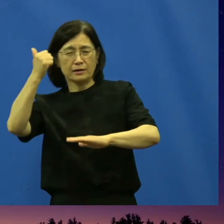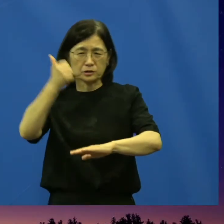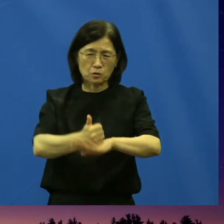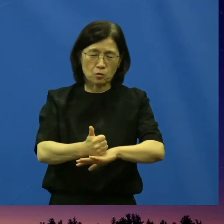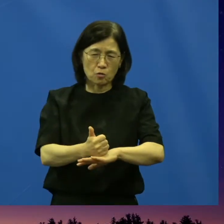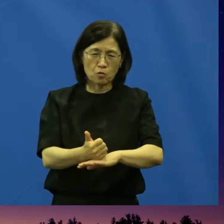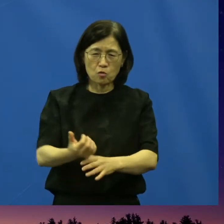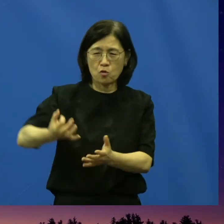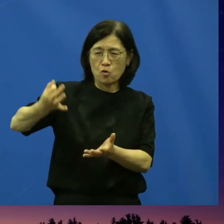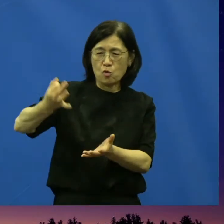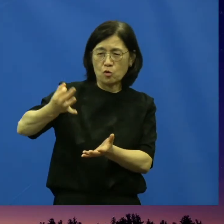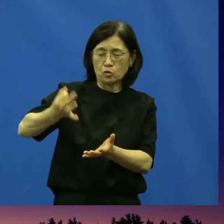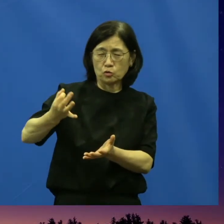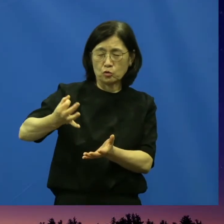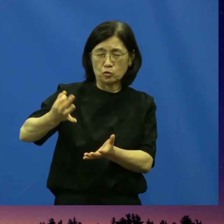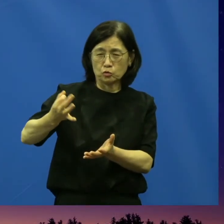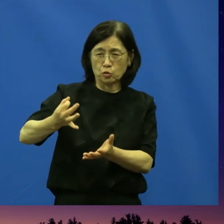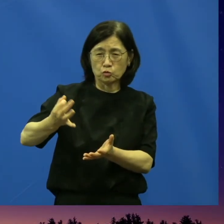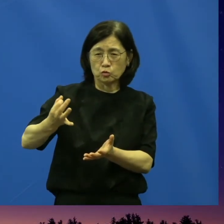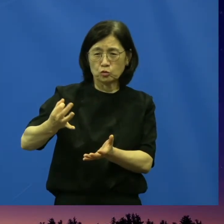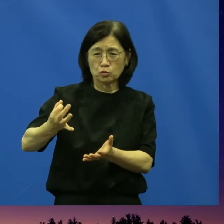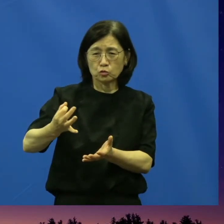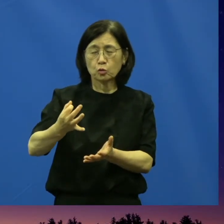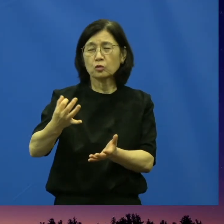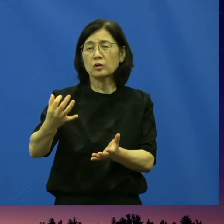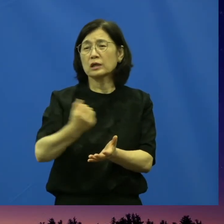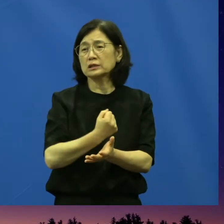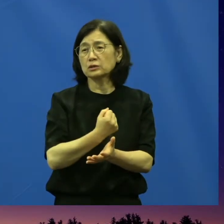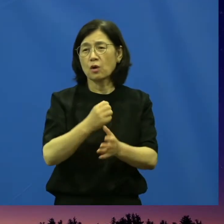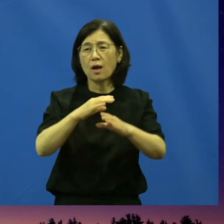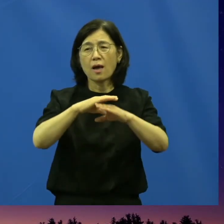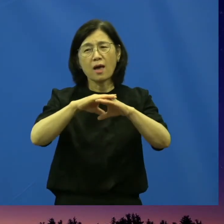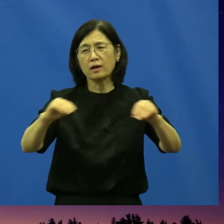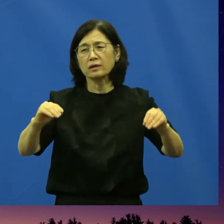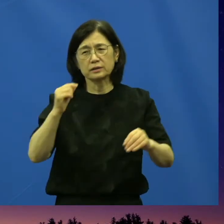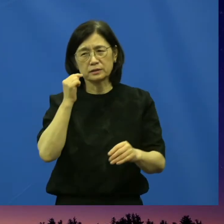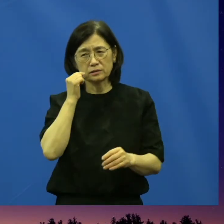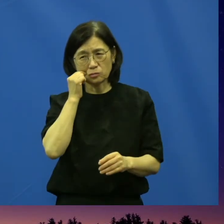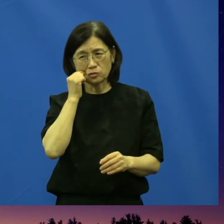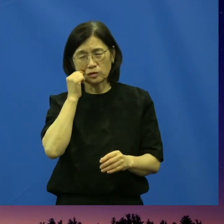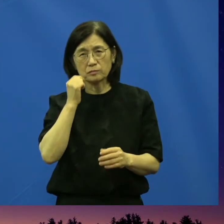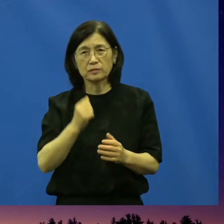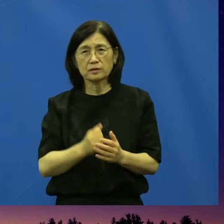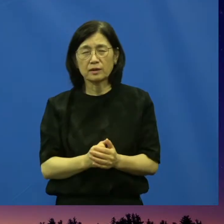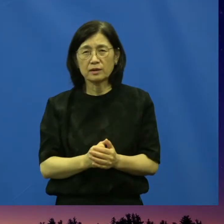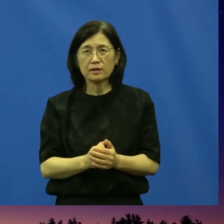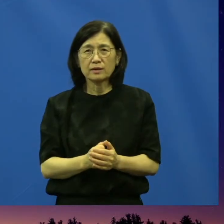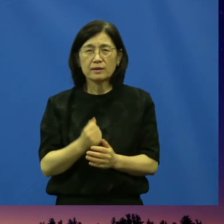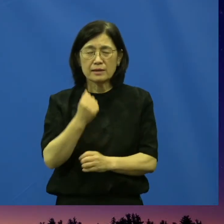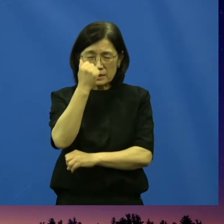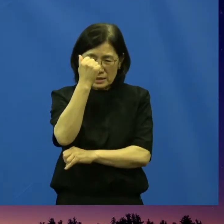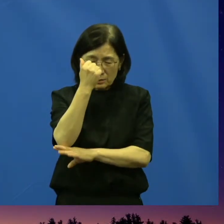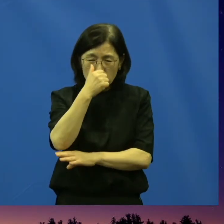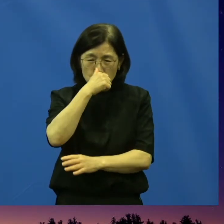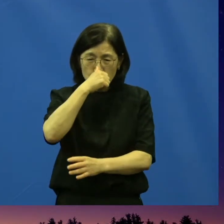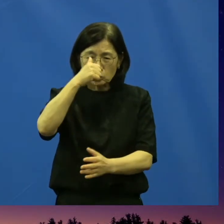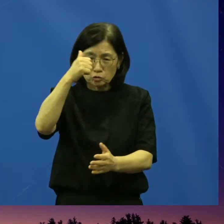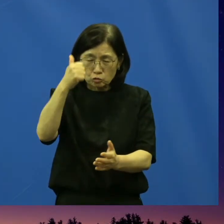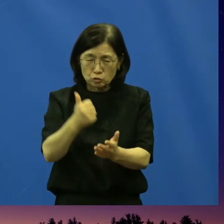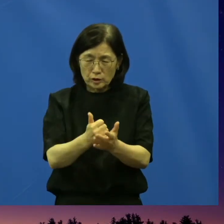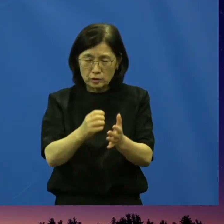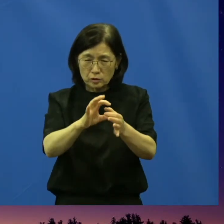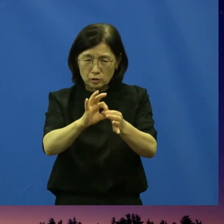돈으로 막 포장을 해도 그것이 내 삶의 근원적인 죄로부터 오는 이